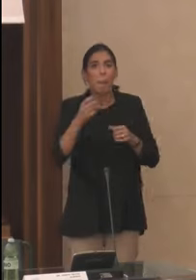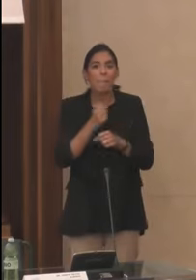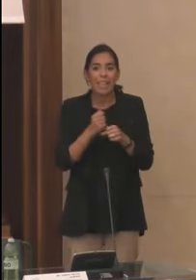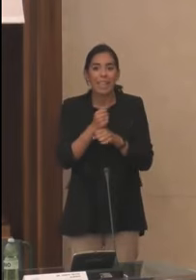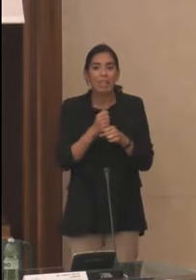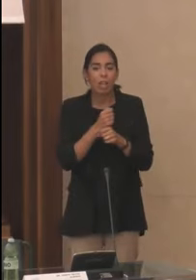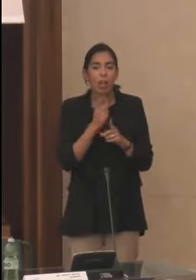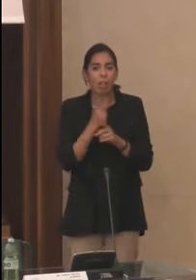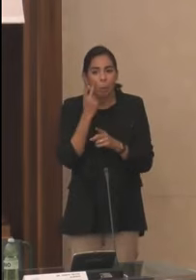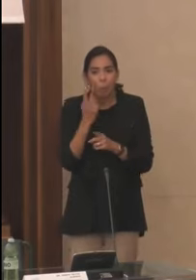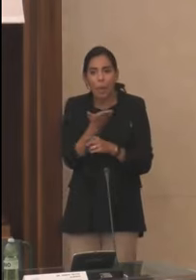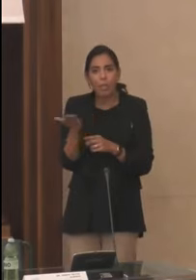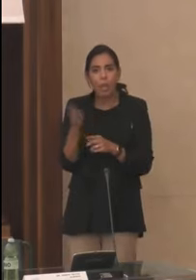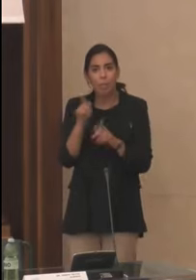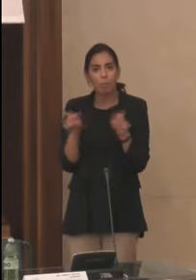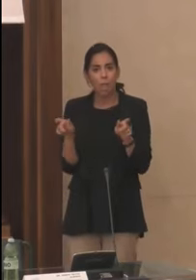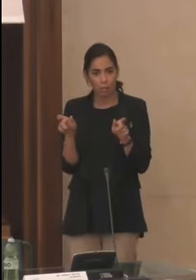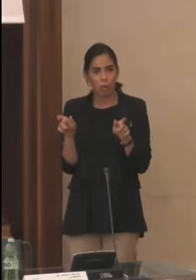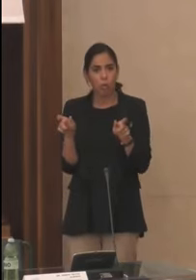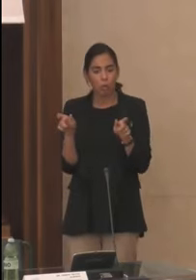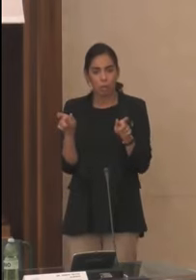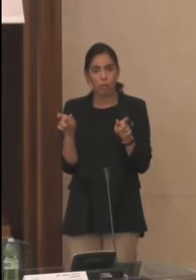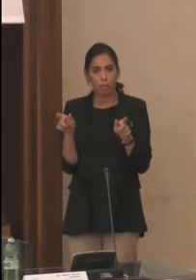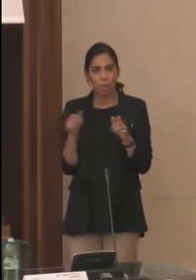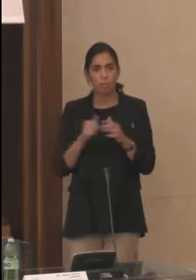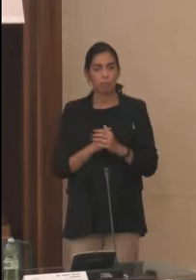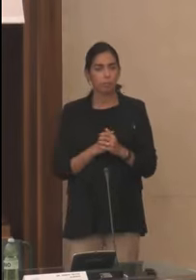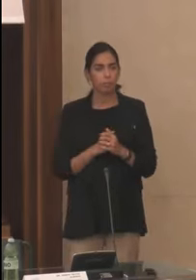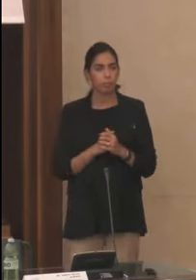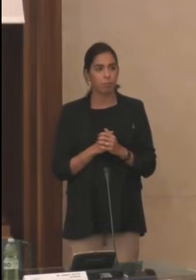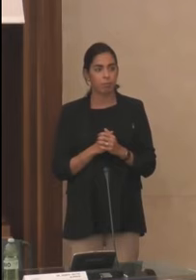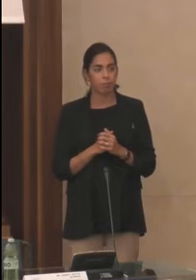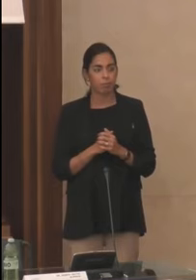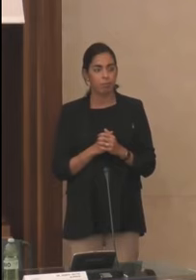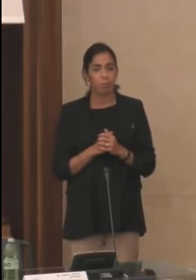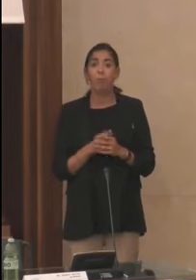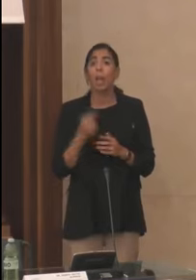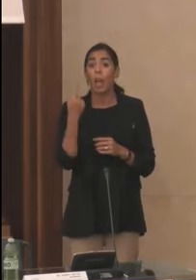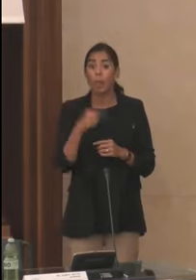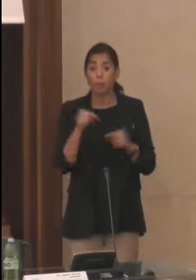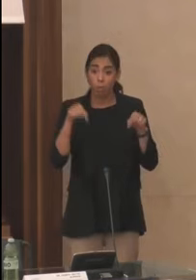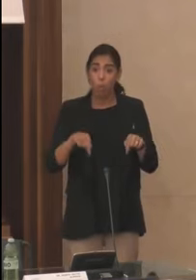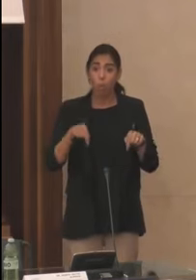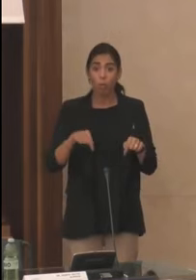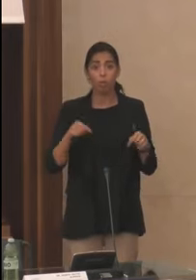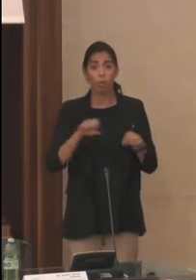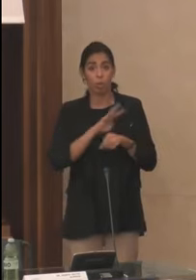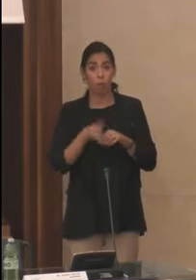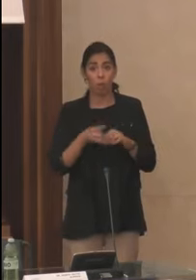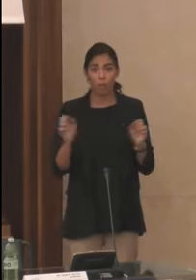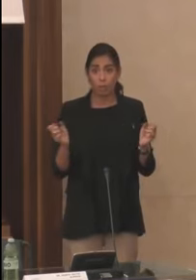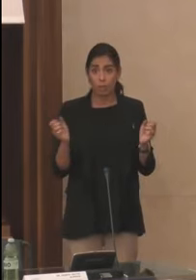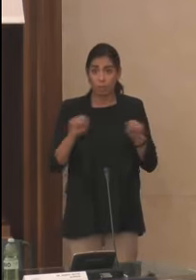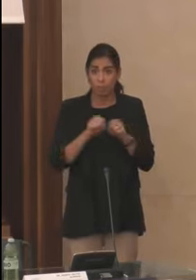rigide. Noi dobbiamo uscire dalla medicina delle linee guida rigide e questa è una grande occasione. Questo